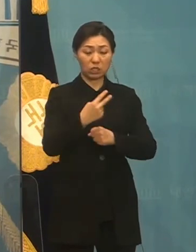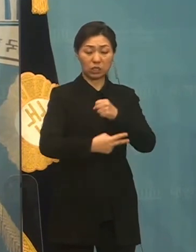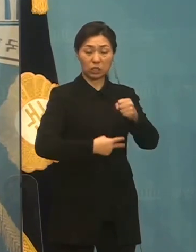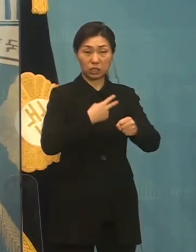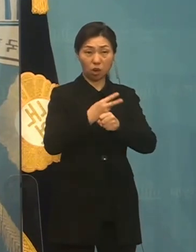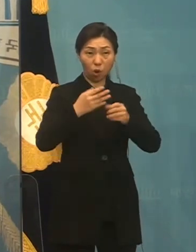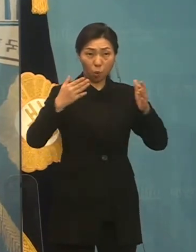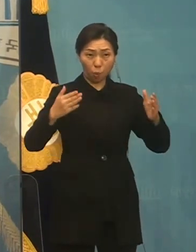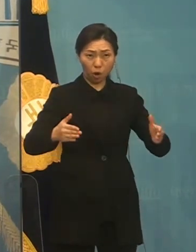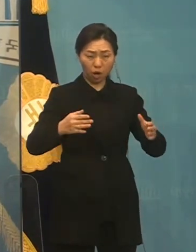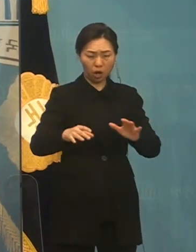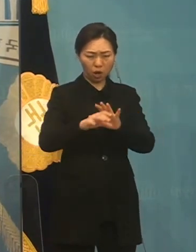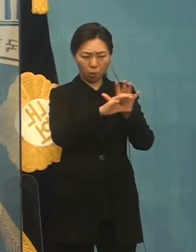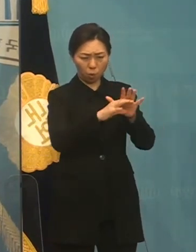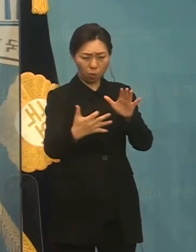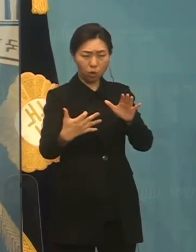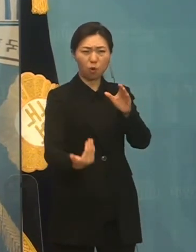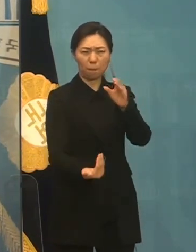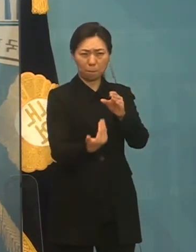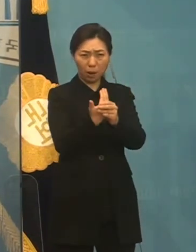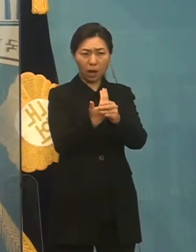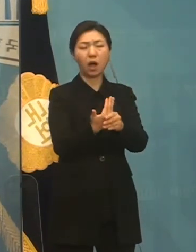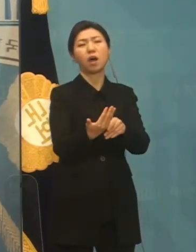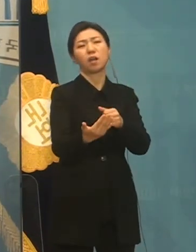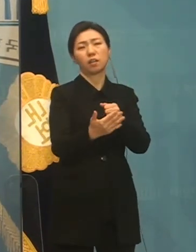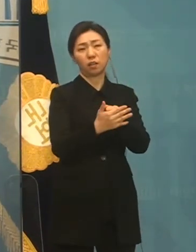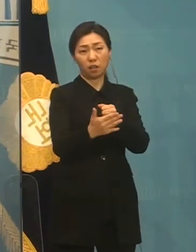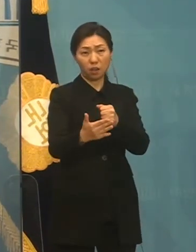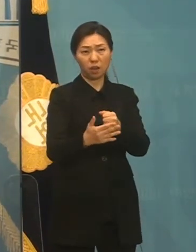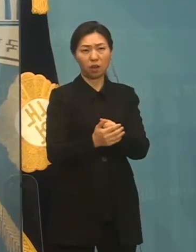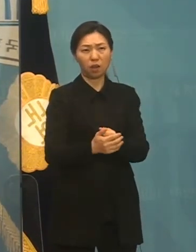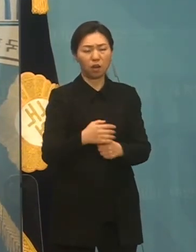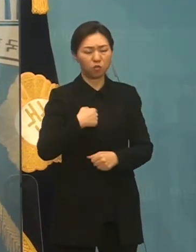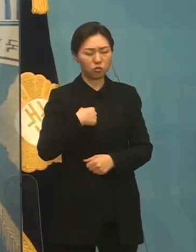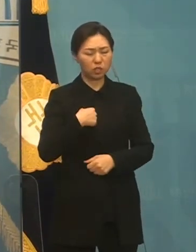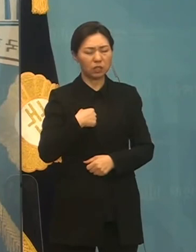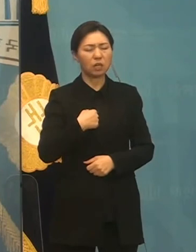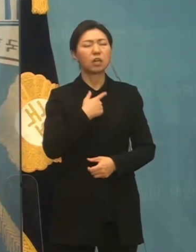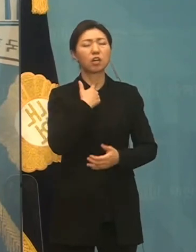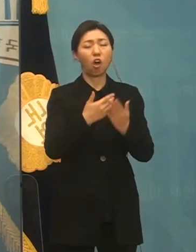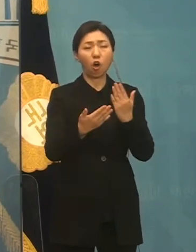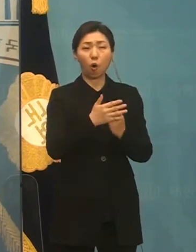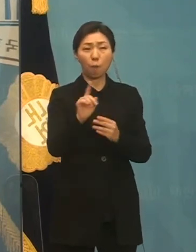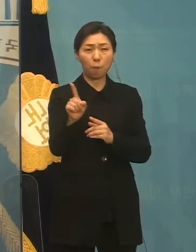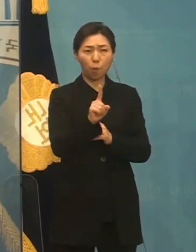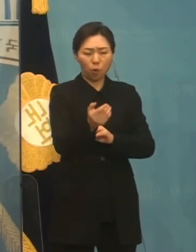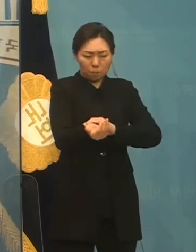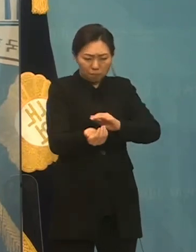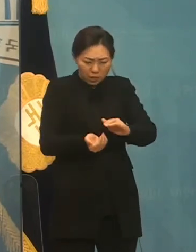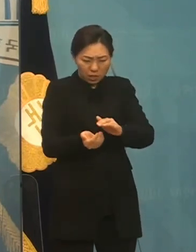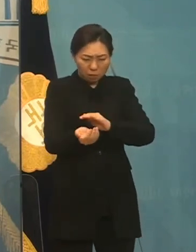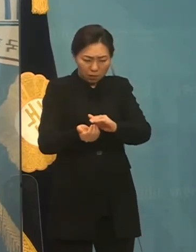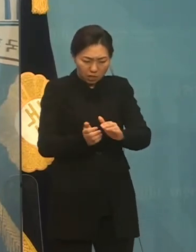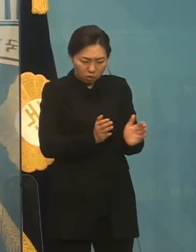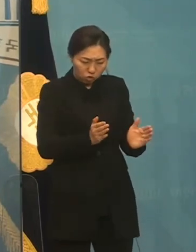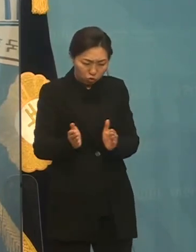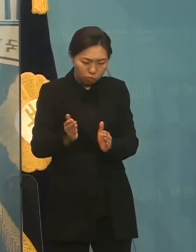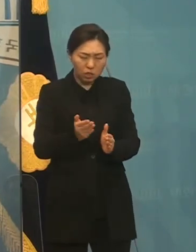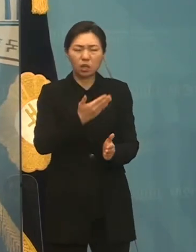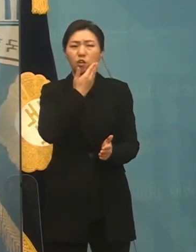경험하면서 선제적 대응의 중요성을 깊이 경험했습니다. 따라서 쌀 초과 생산량에